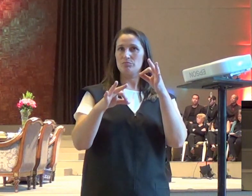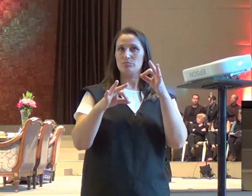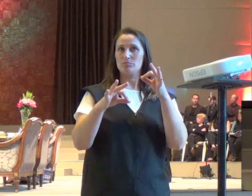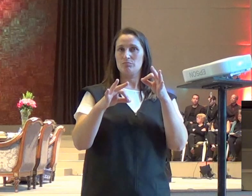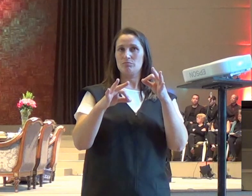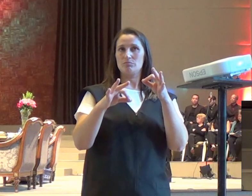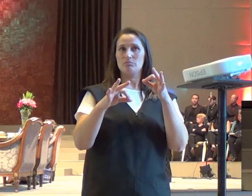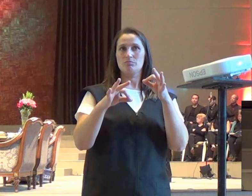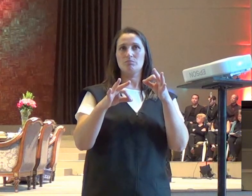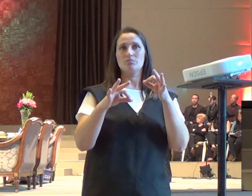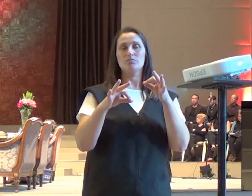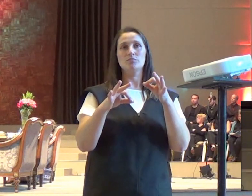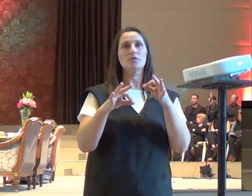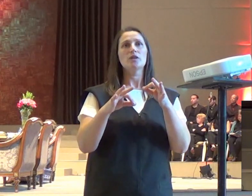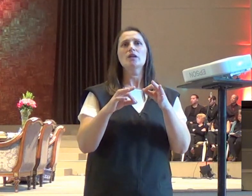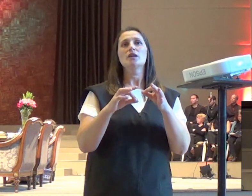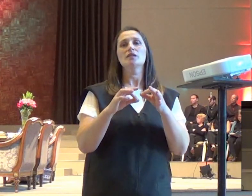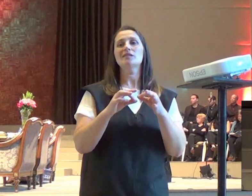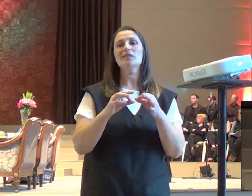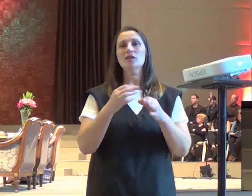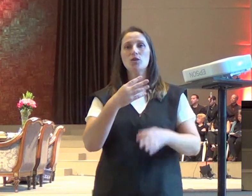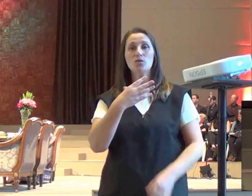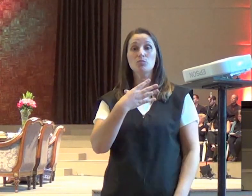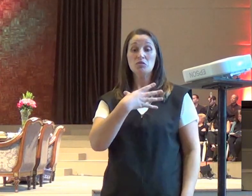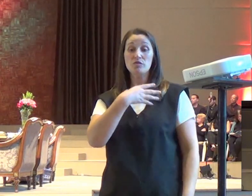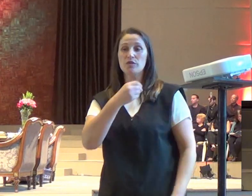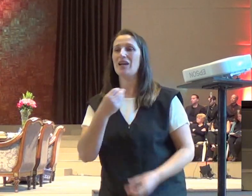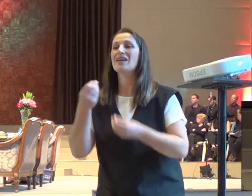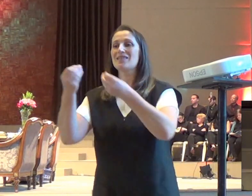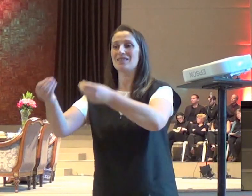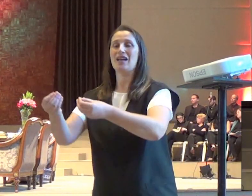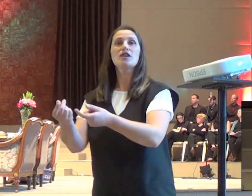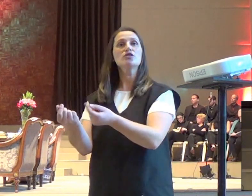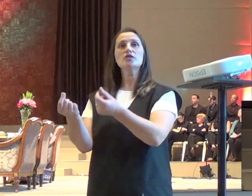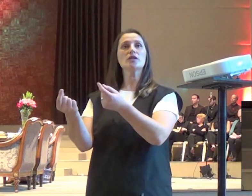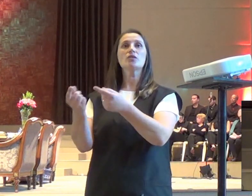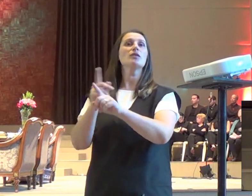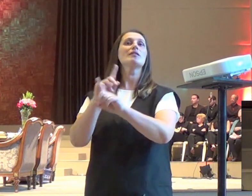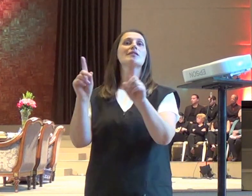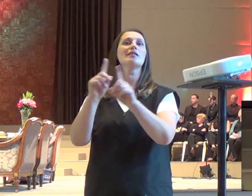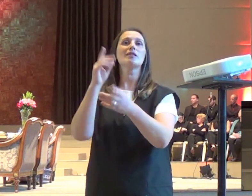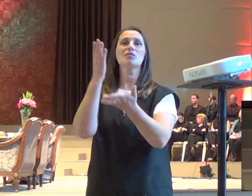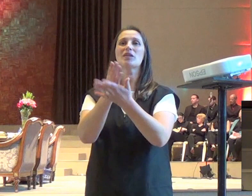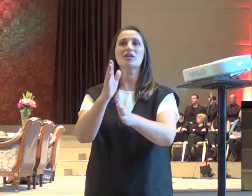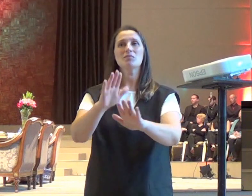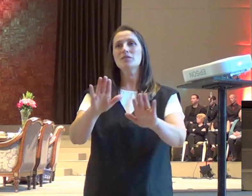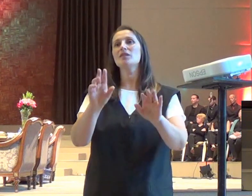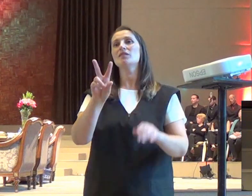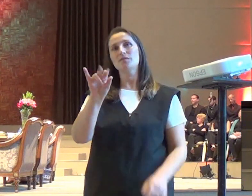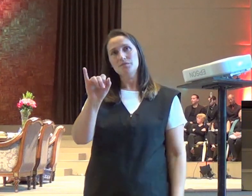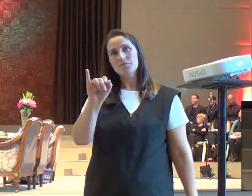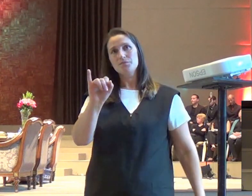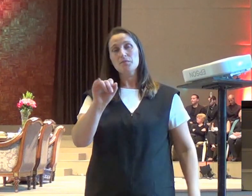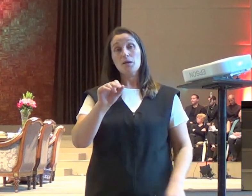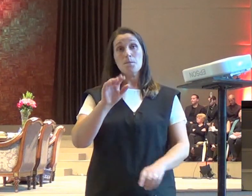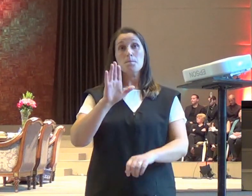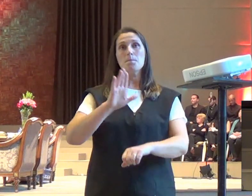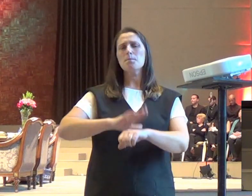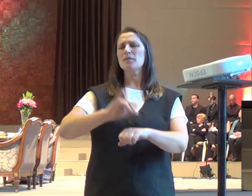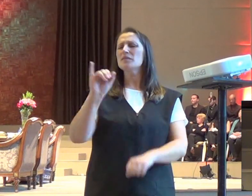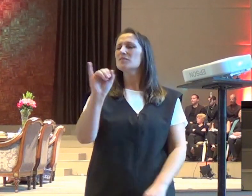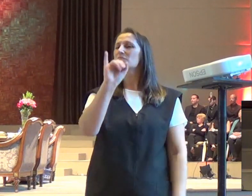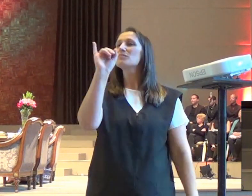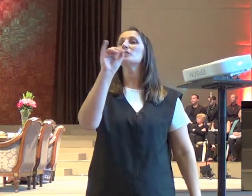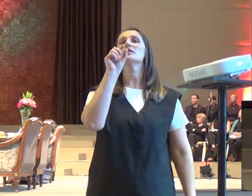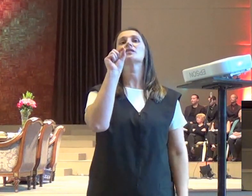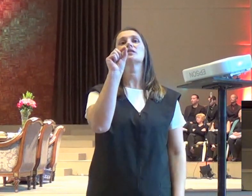não é dinheiro, propriedades, porque isso vai acabar, isso vai virar briga. A maior herança que